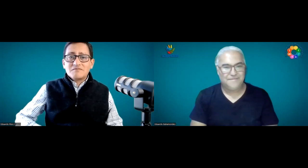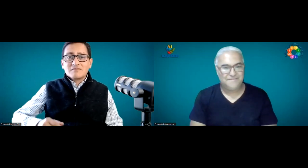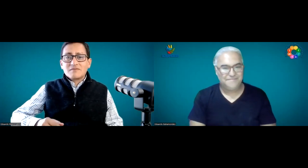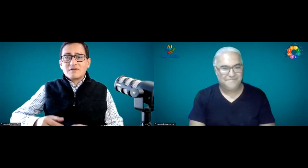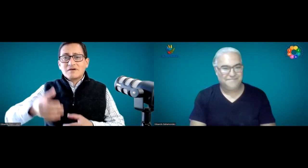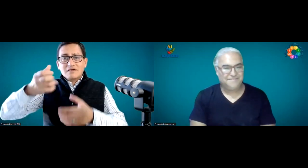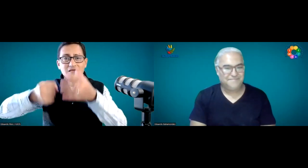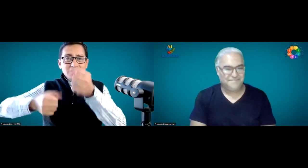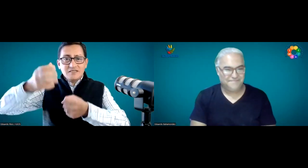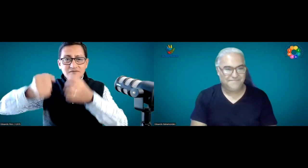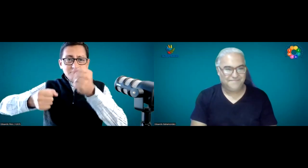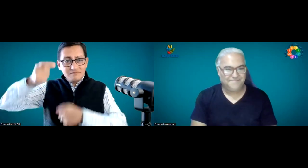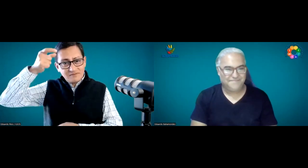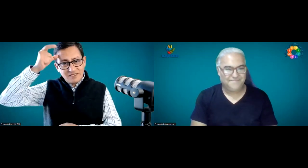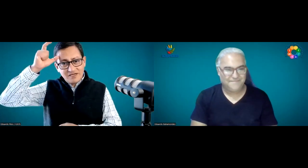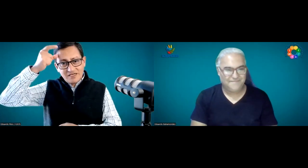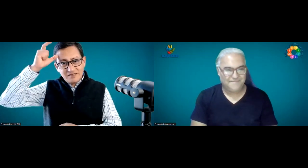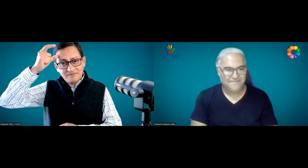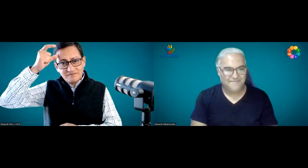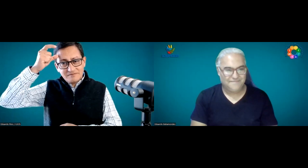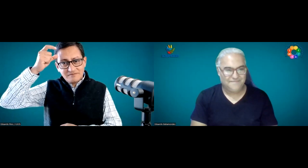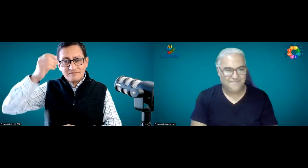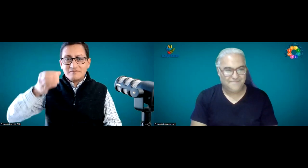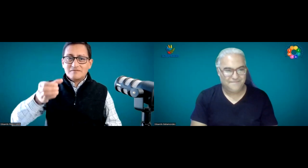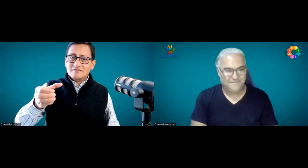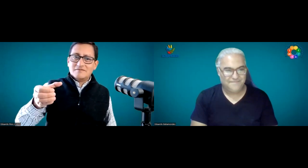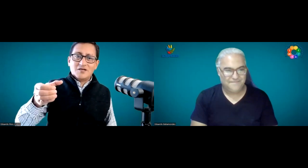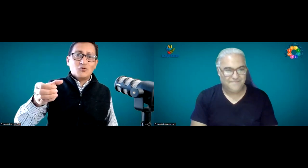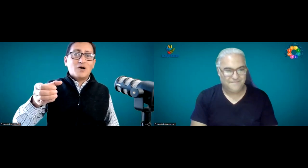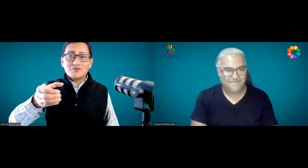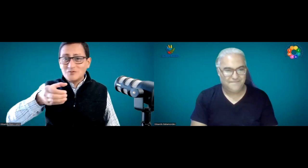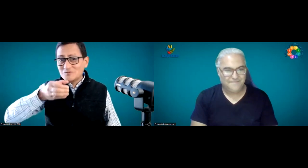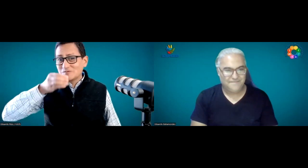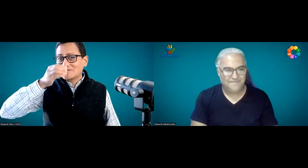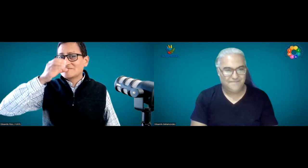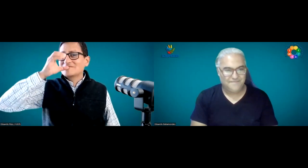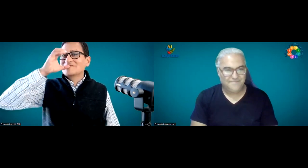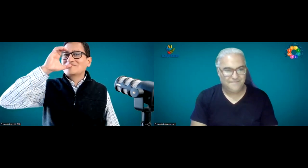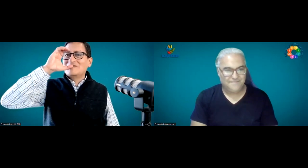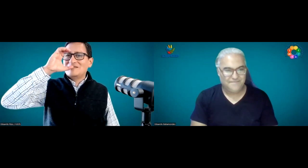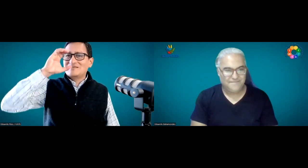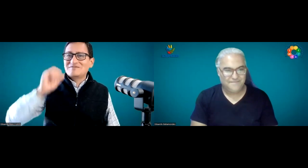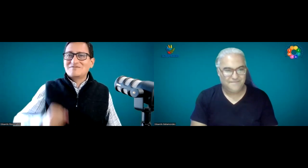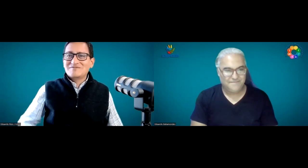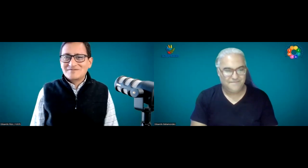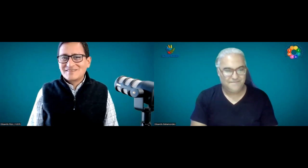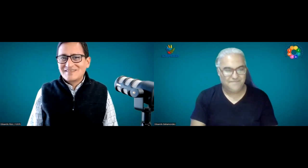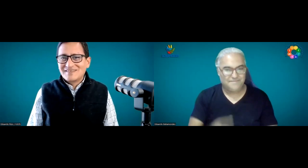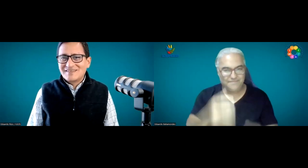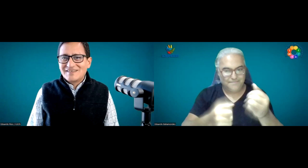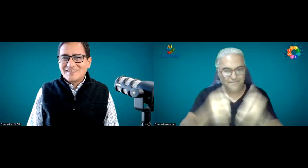Entonces, leche de vaca en un vaso, beber.